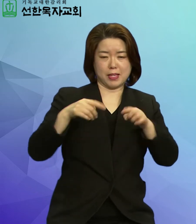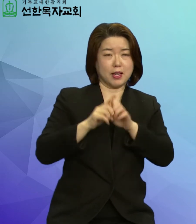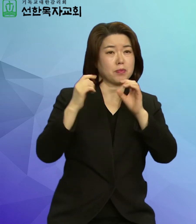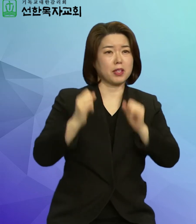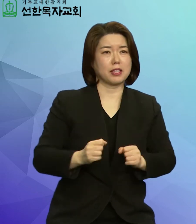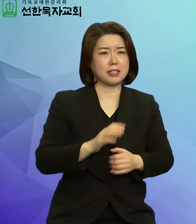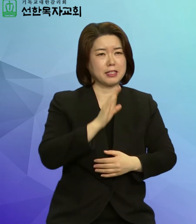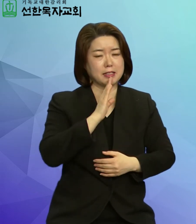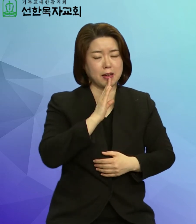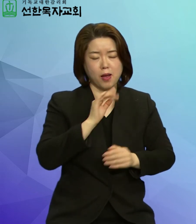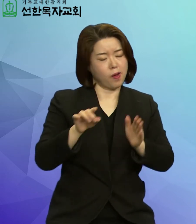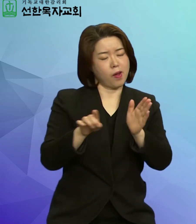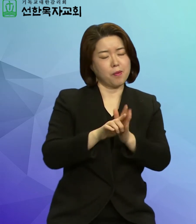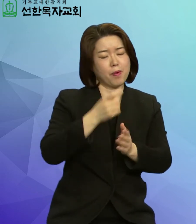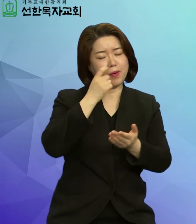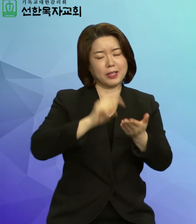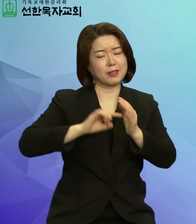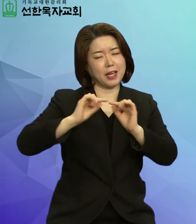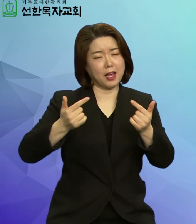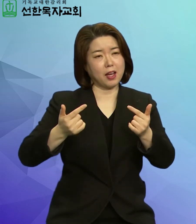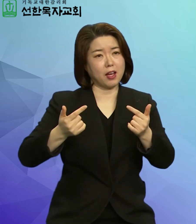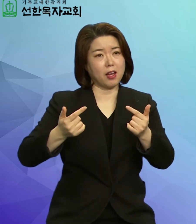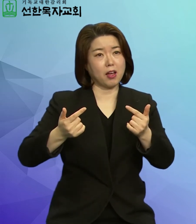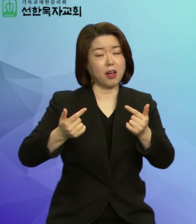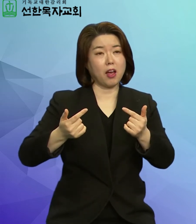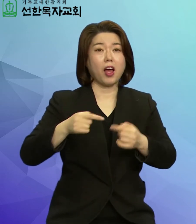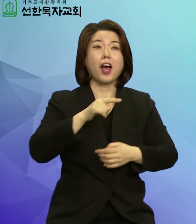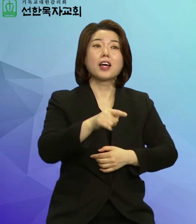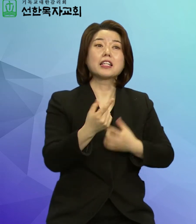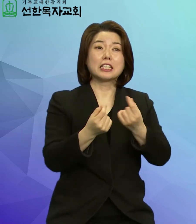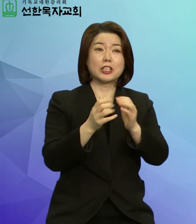나는 주님이 나와 함께 계신 거 정말 참 믿기 쉽지 않아.